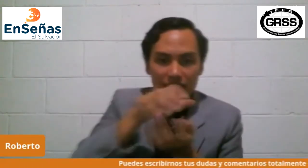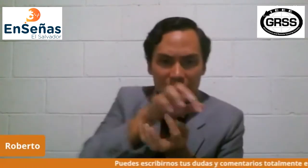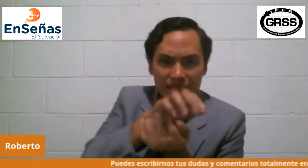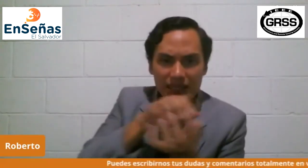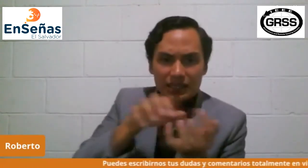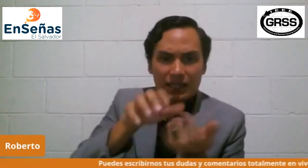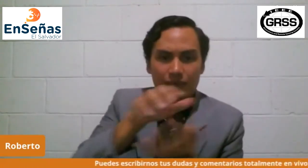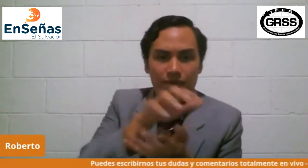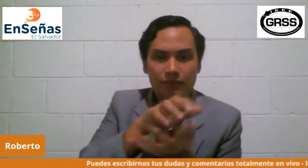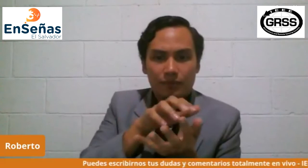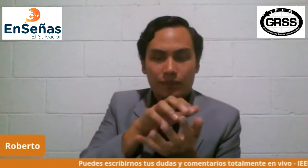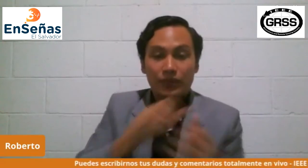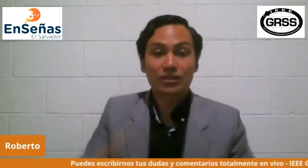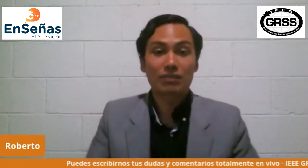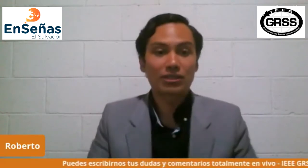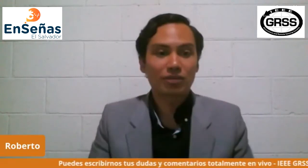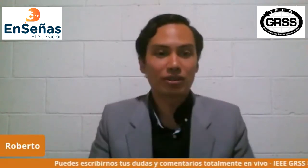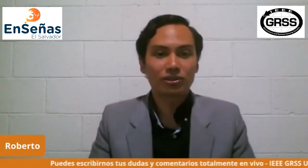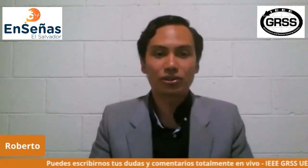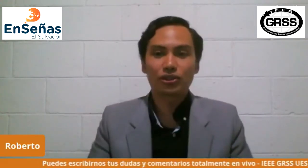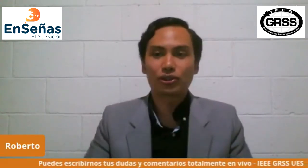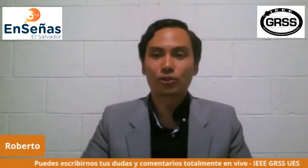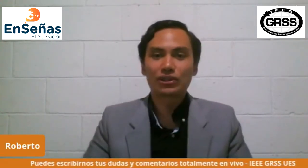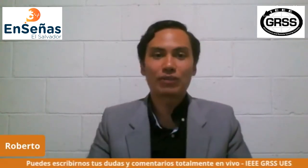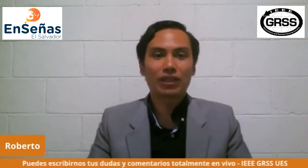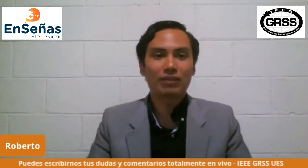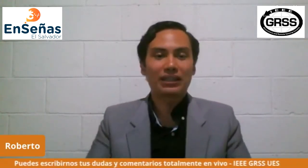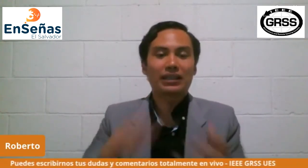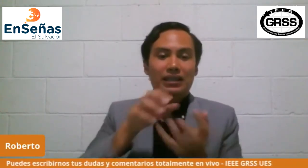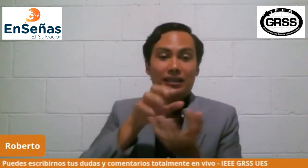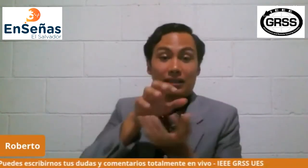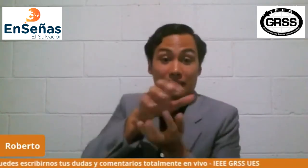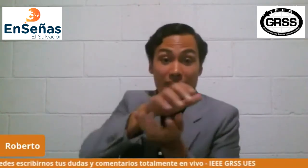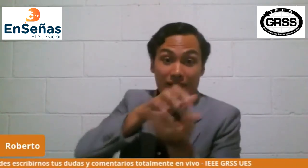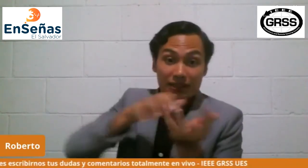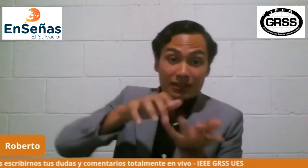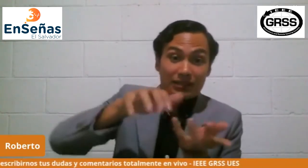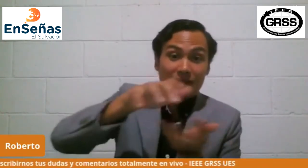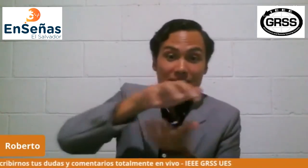y ciencia. Entonces, más o menos, nosotros cursamos la materia de